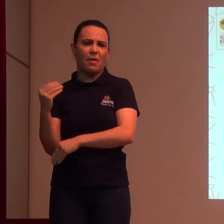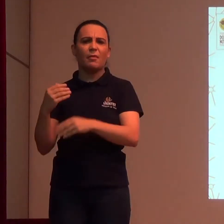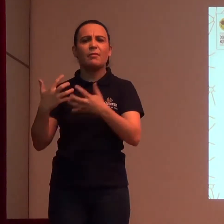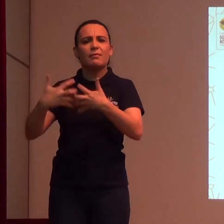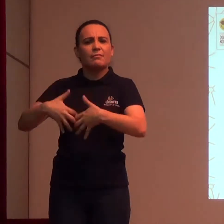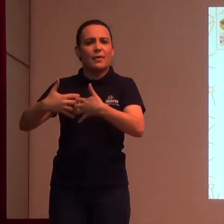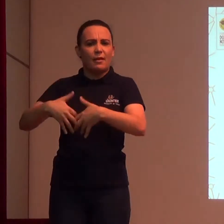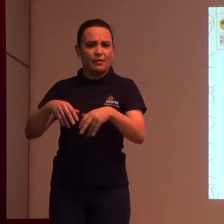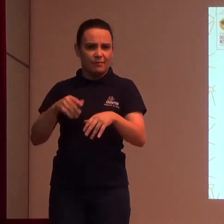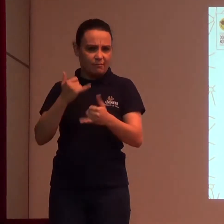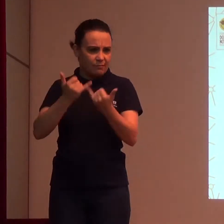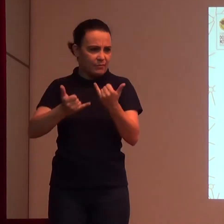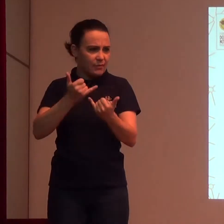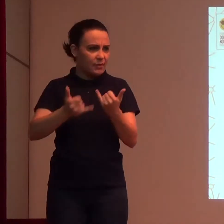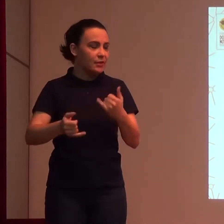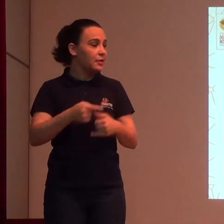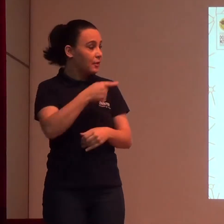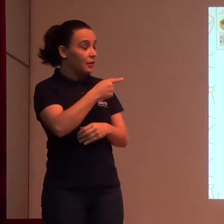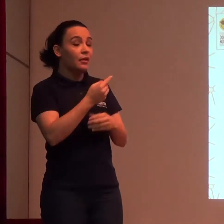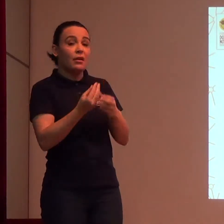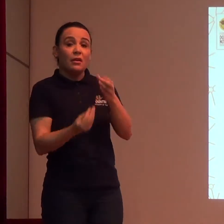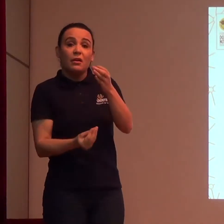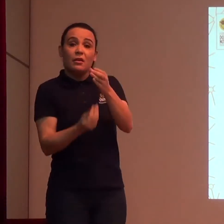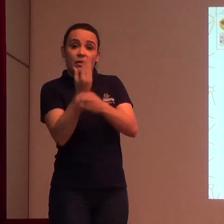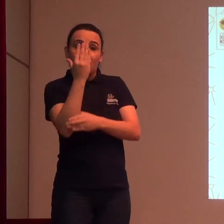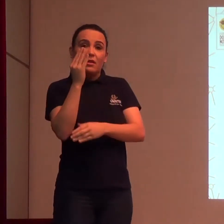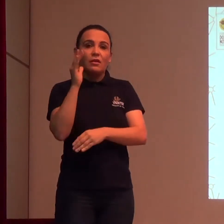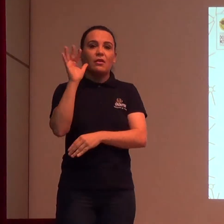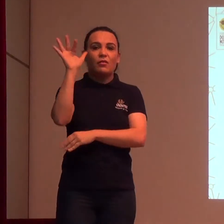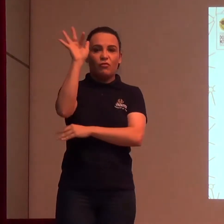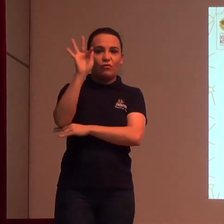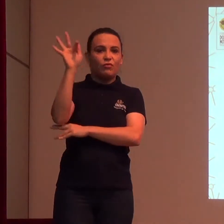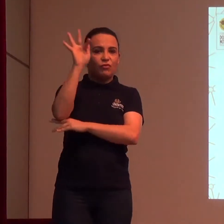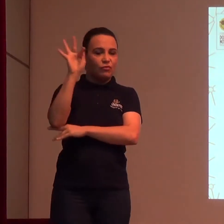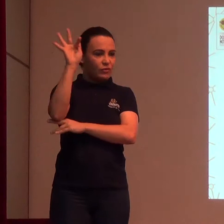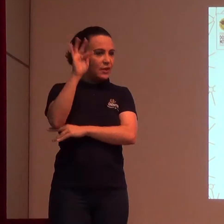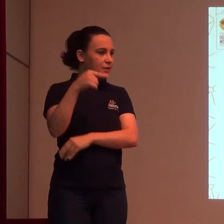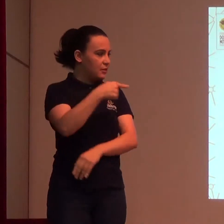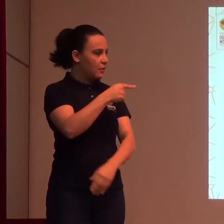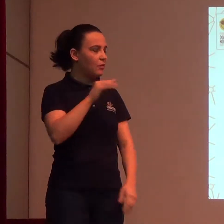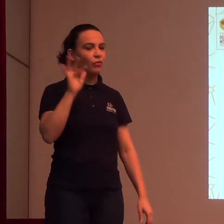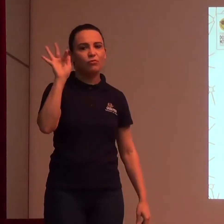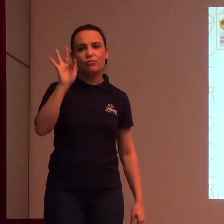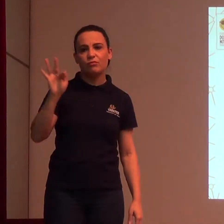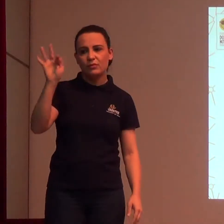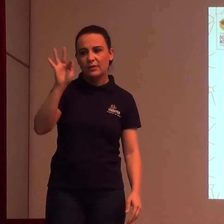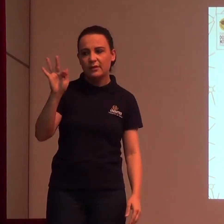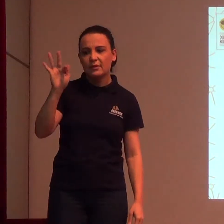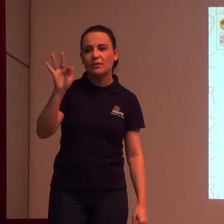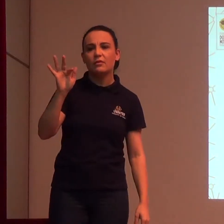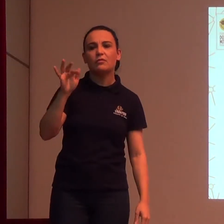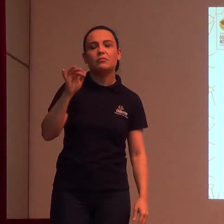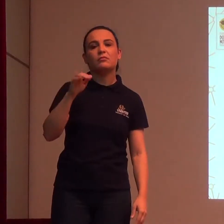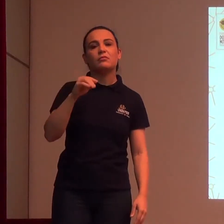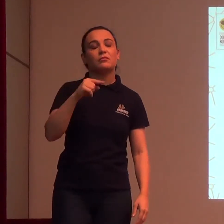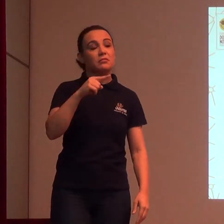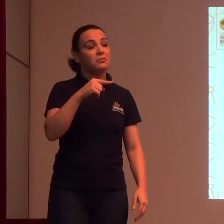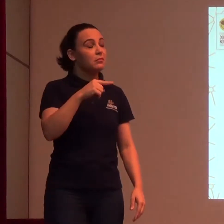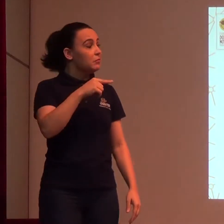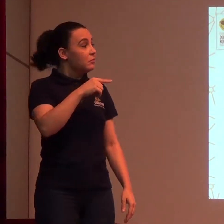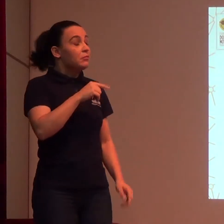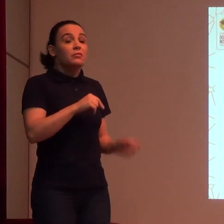e a Fundação está de parabéns por todo o trabalho que ela faz. A minha mãe teve a grata oportunidade de conhecer a dona